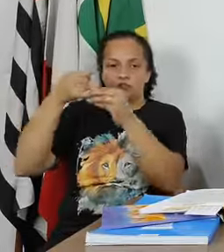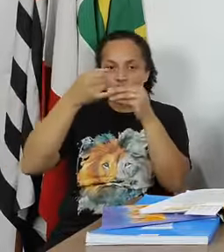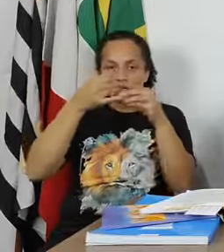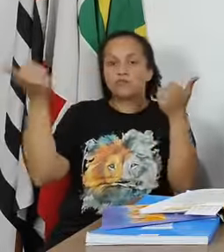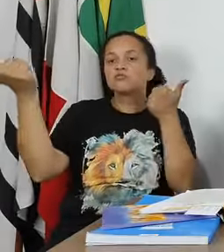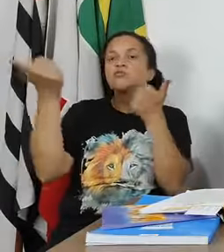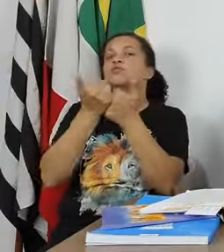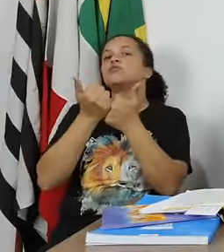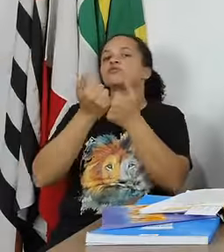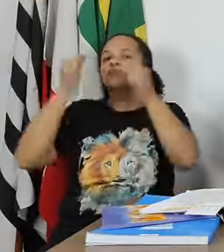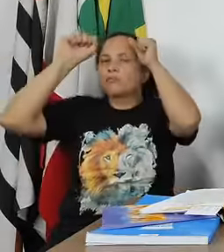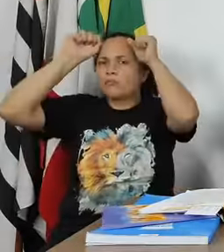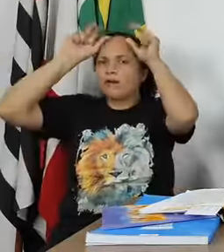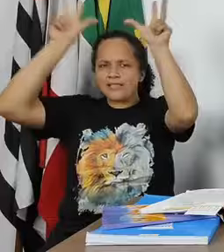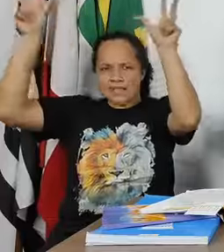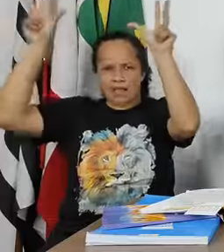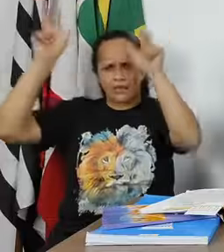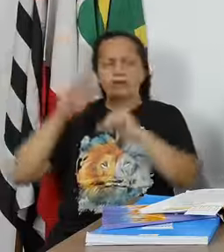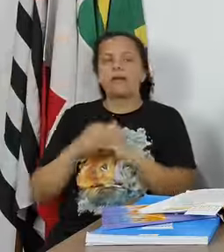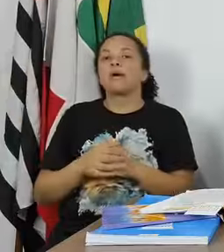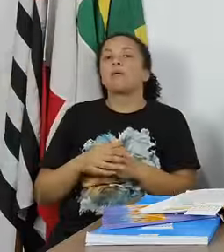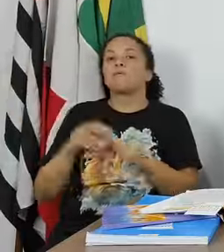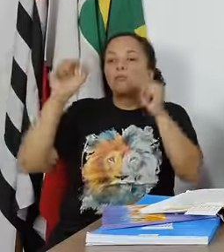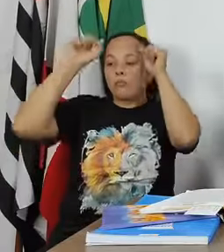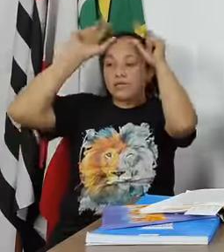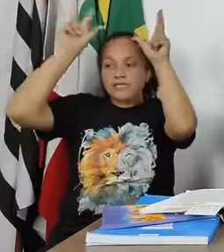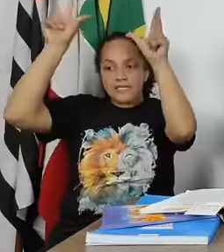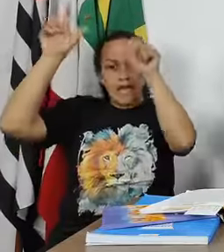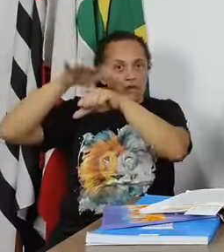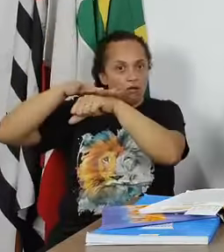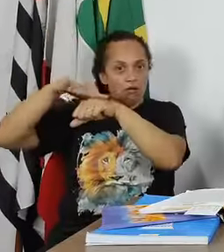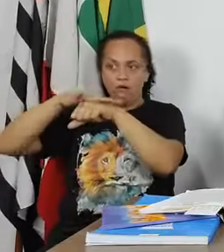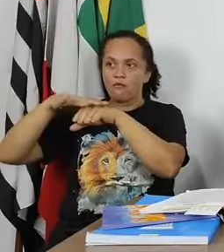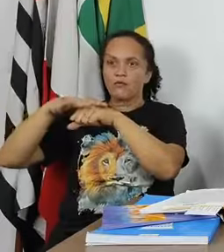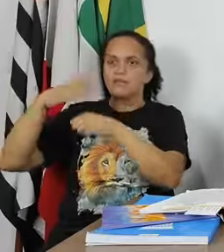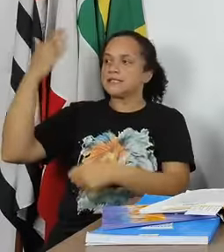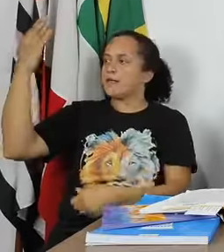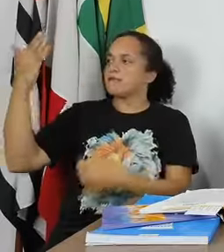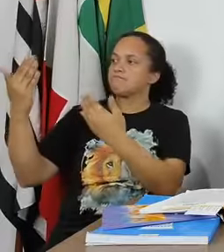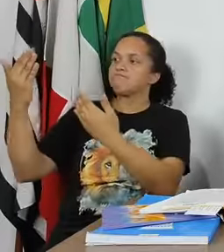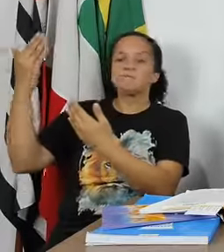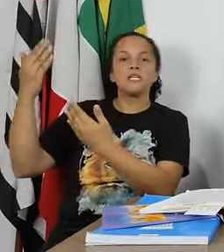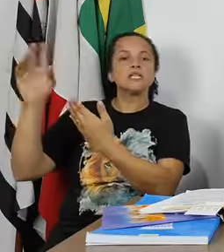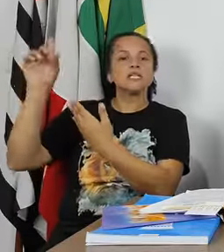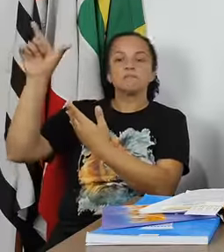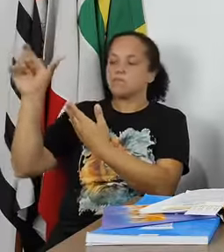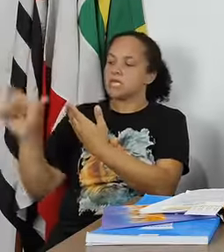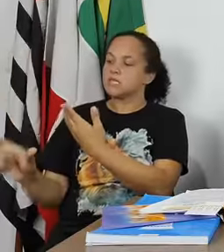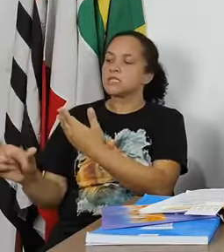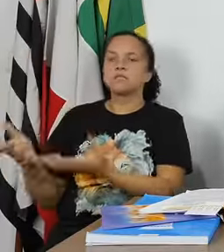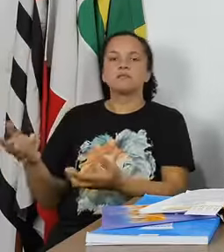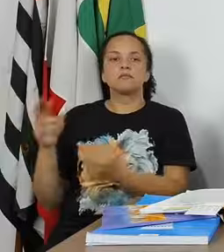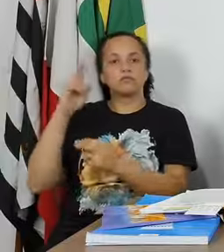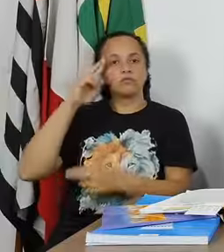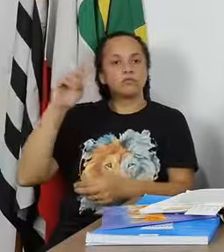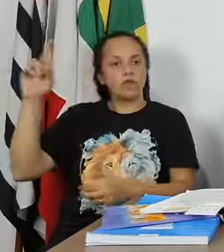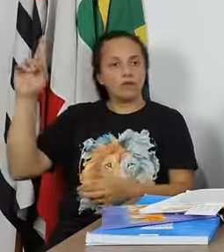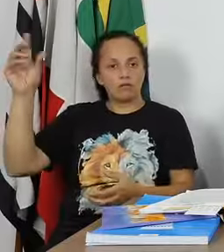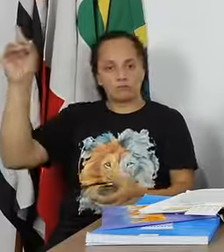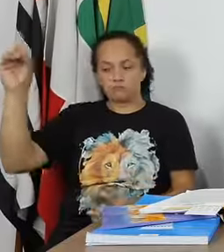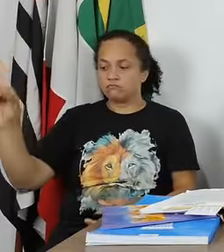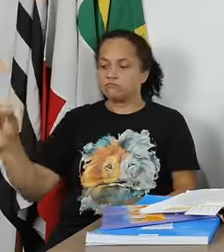Substituir Moisés, aquele que tratava face a face com Deus, né? E Josué, quando